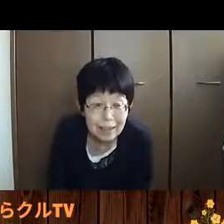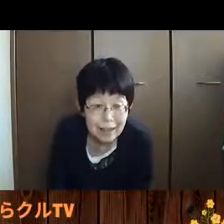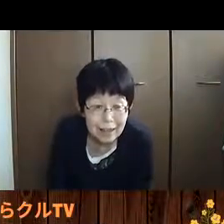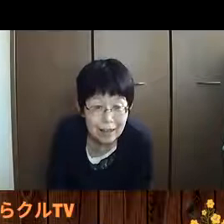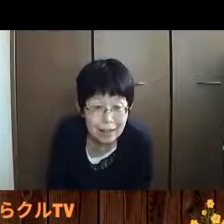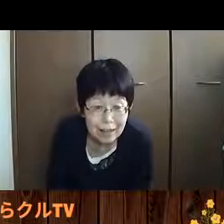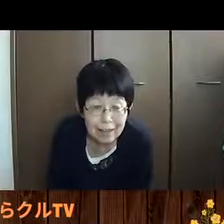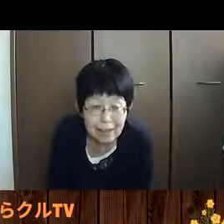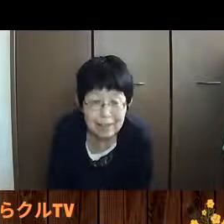か。